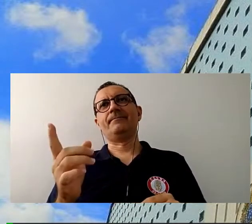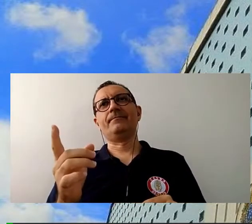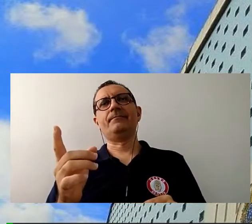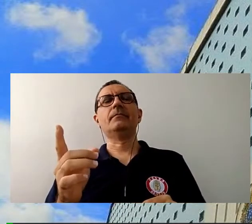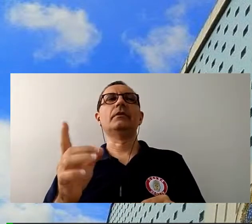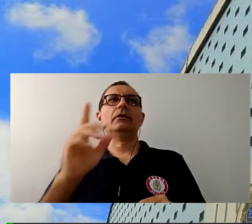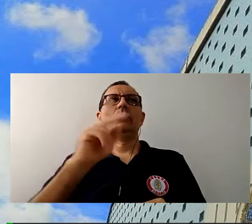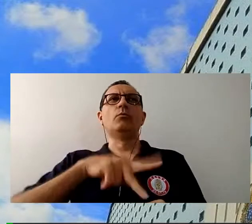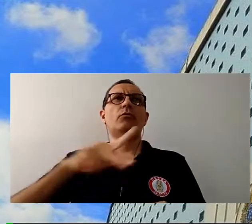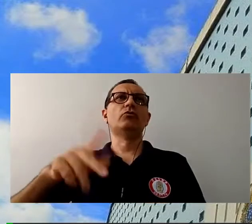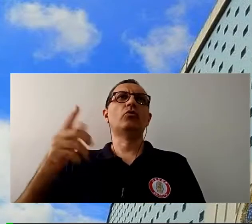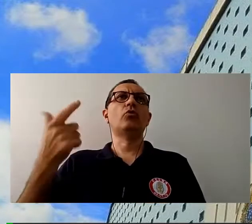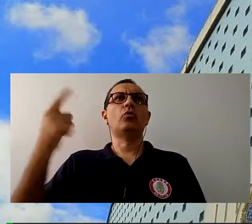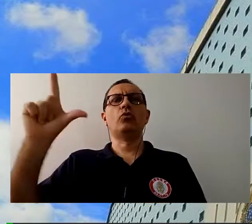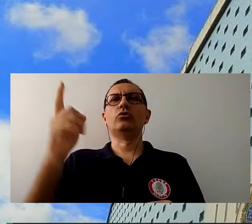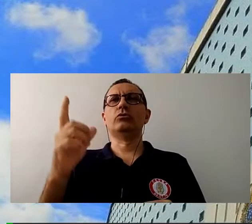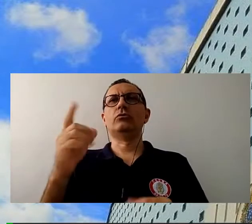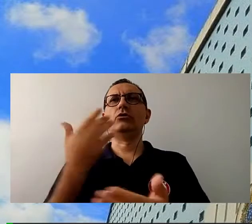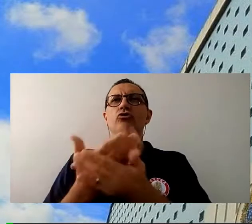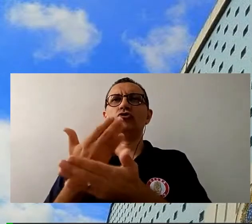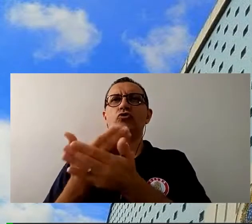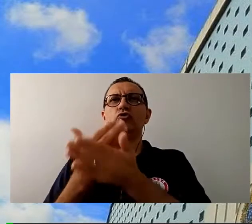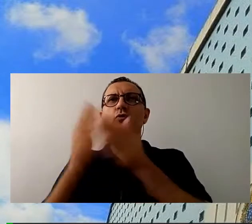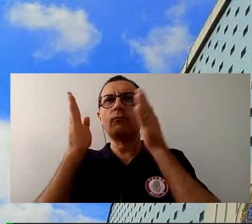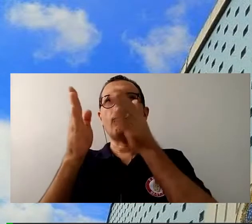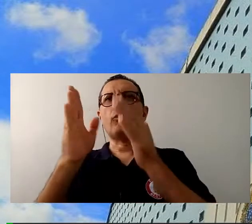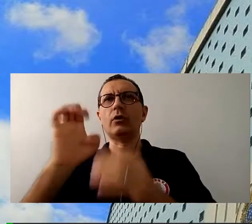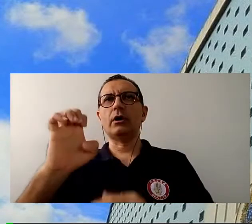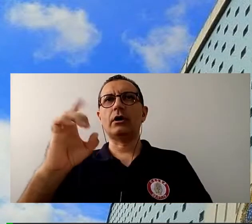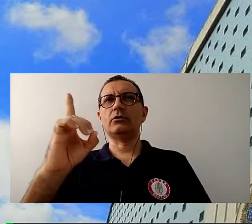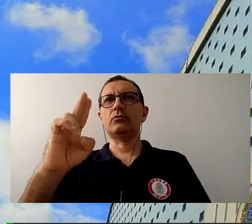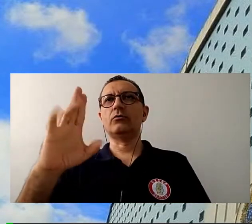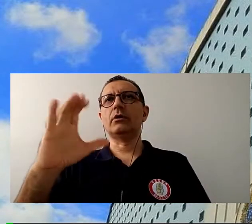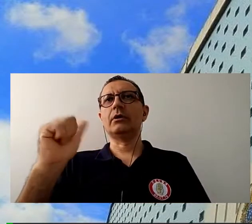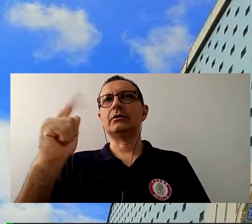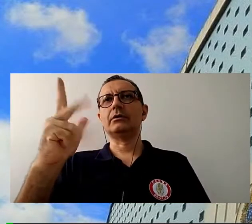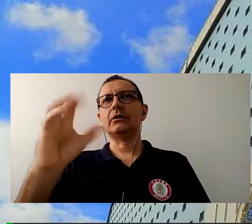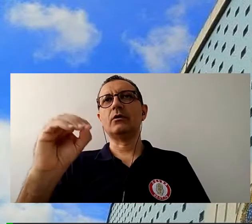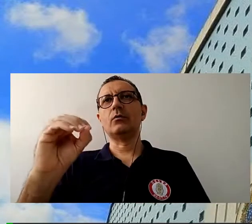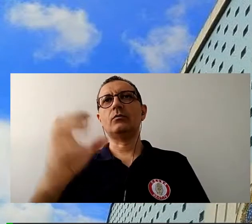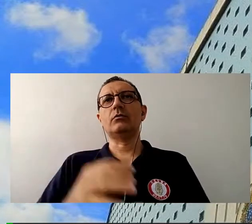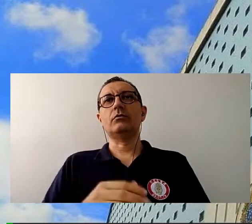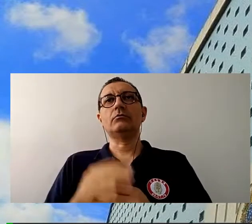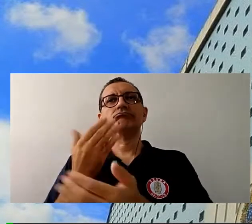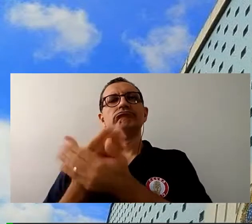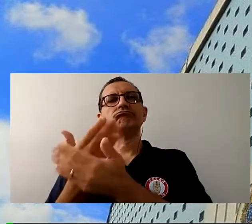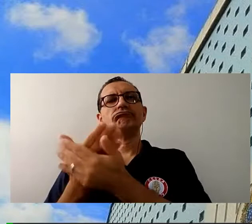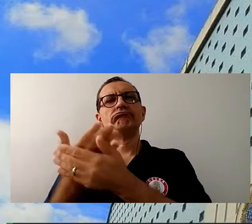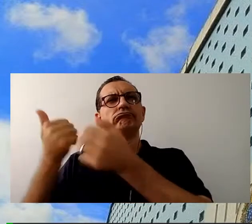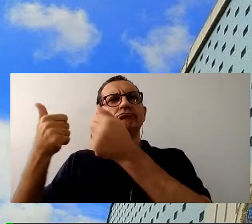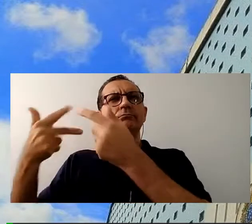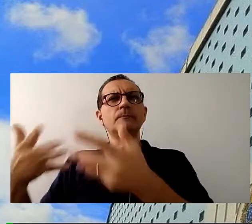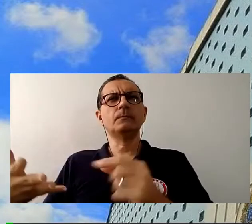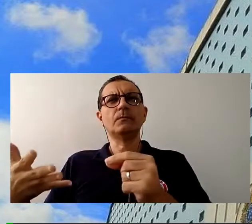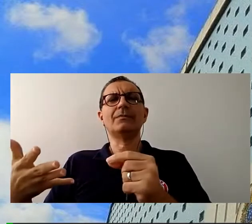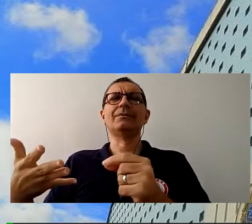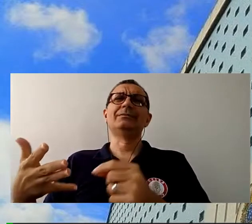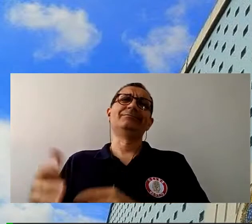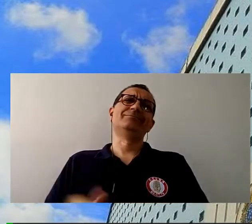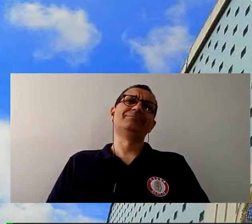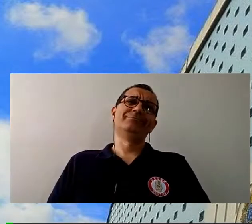nas prisões, que não obstante os avanços da lei, os estudos mostram que estamos longe de humanizar